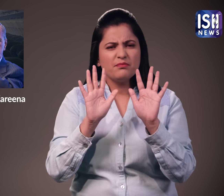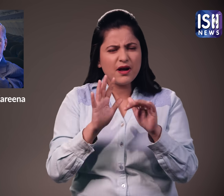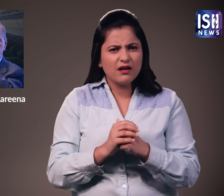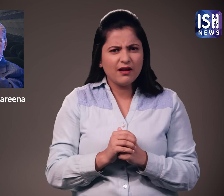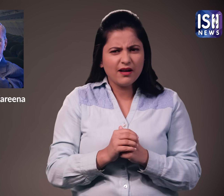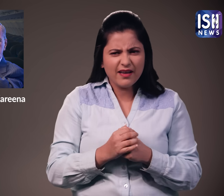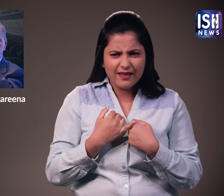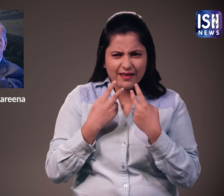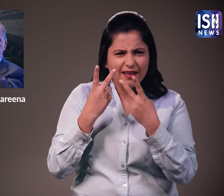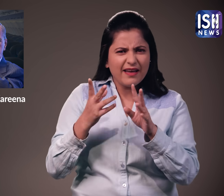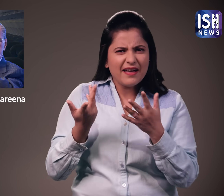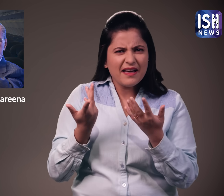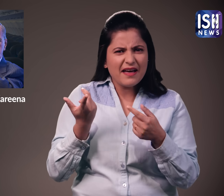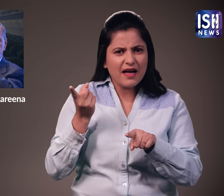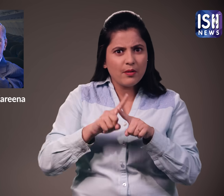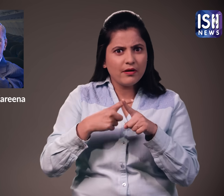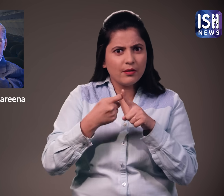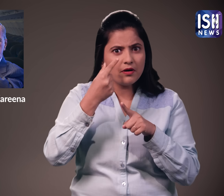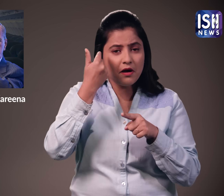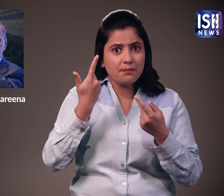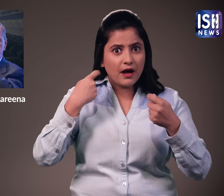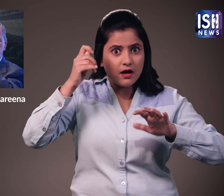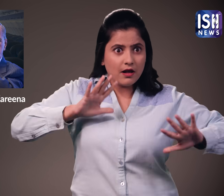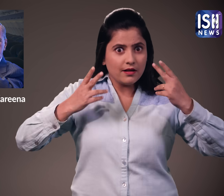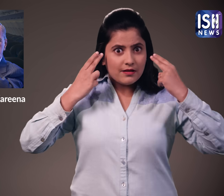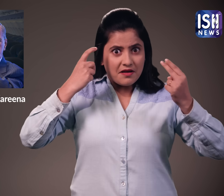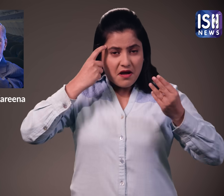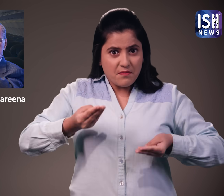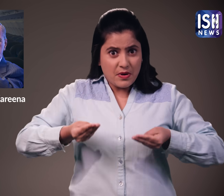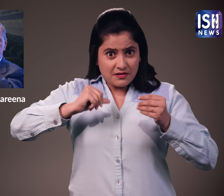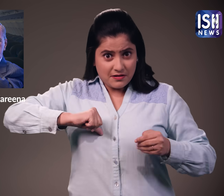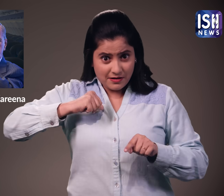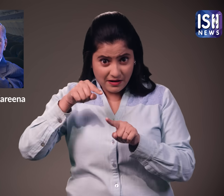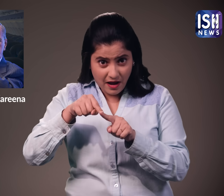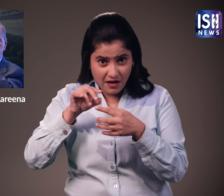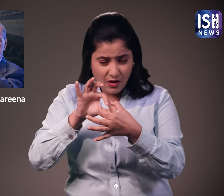क्या आपको लगता है कि ये उसका अहंकार था आप क्या सोचते है